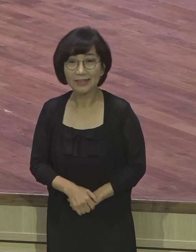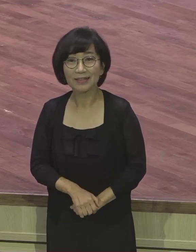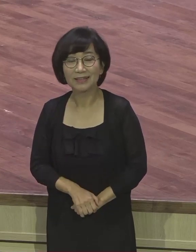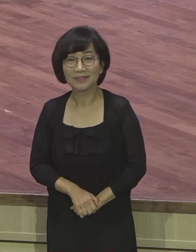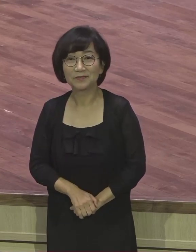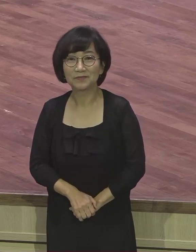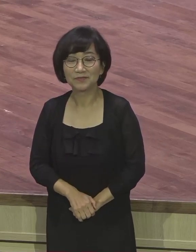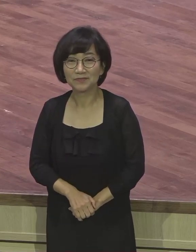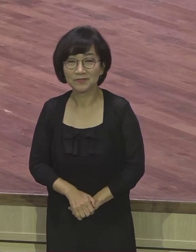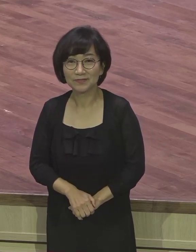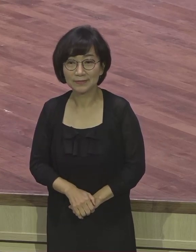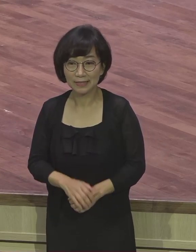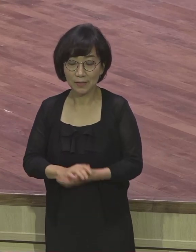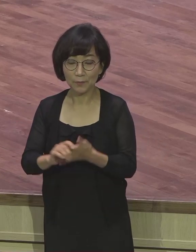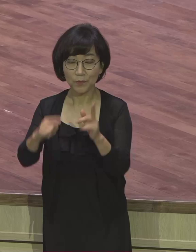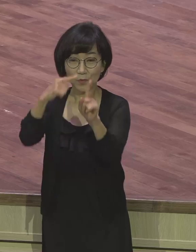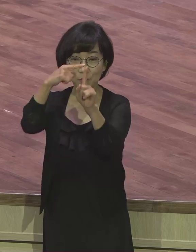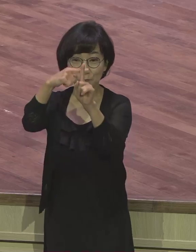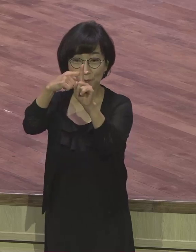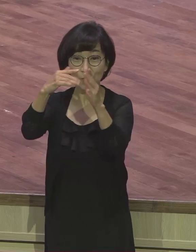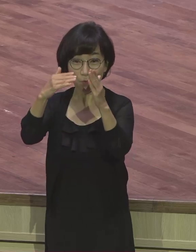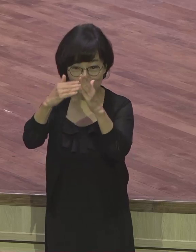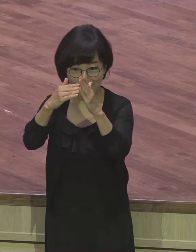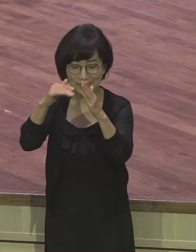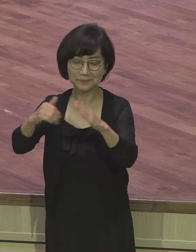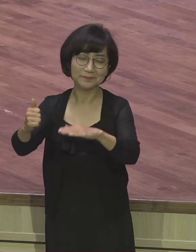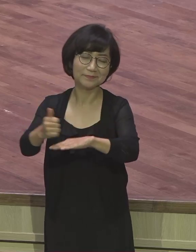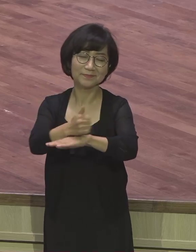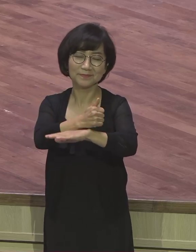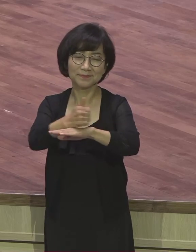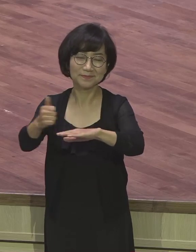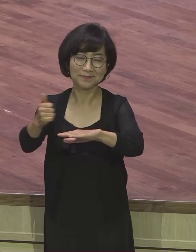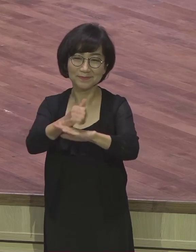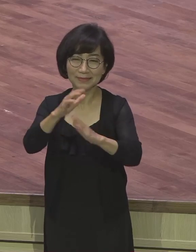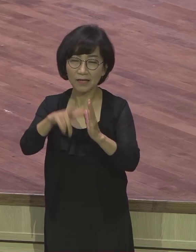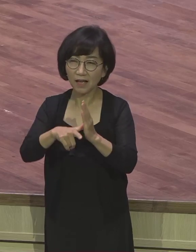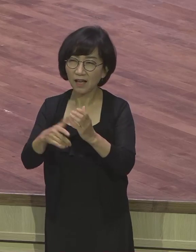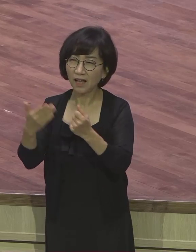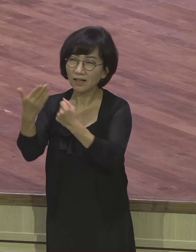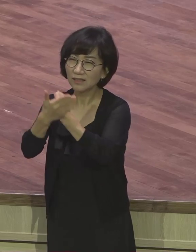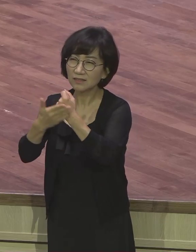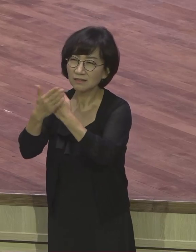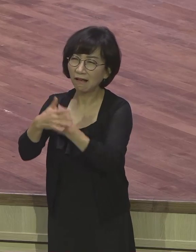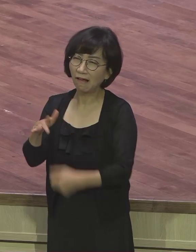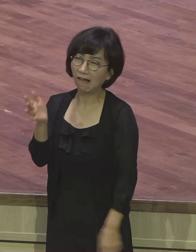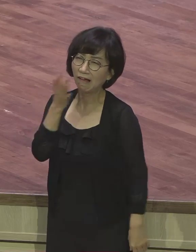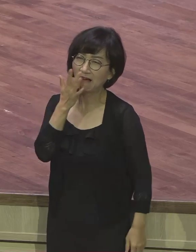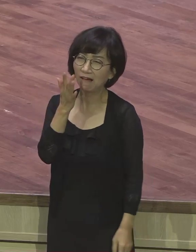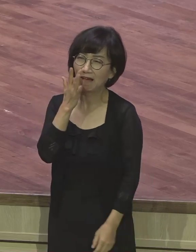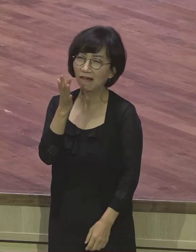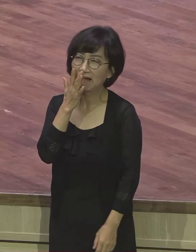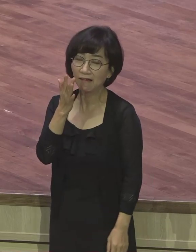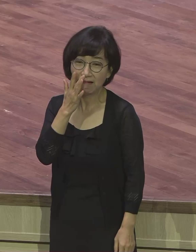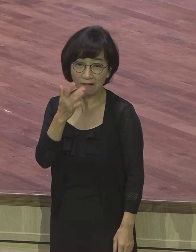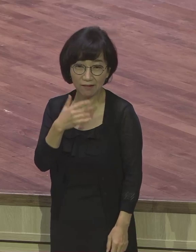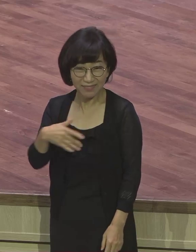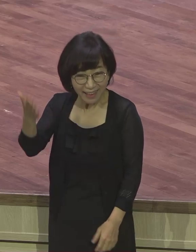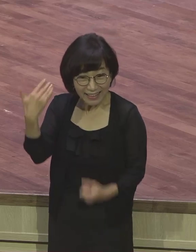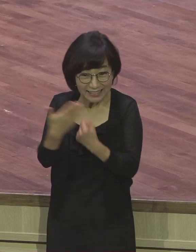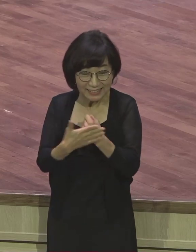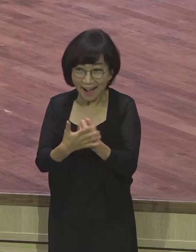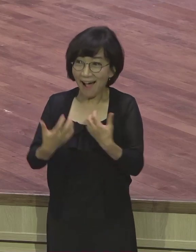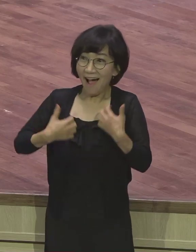그런데 문제는 교회 안에서 생활을 하다 보면 이 은혜의식이 사라져 어느 순간에. 그렇게 은혜 많이